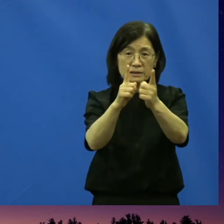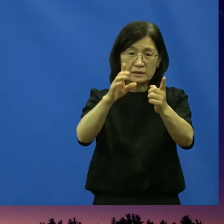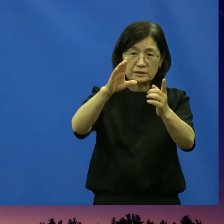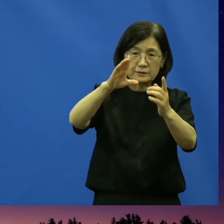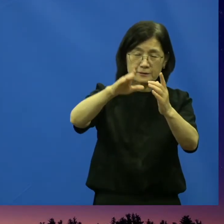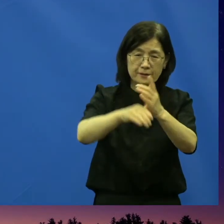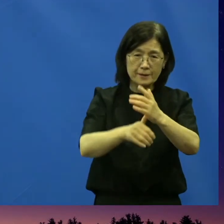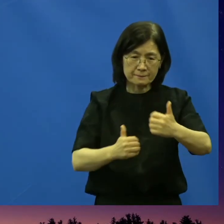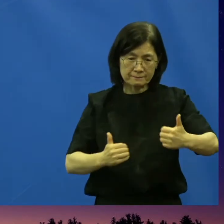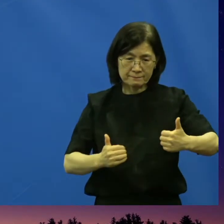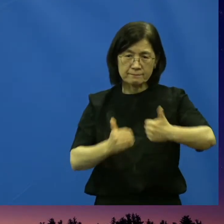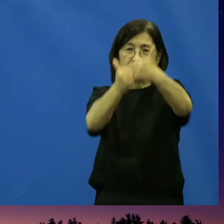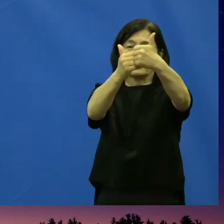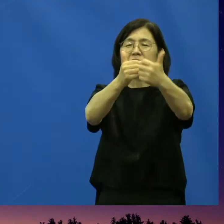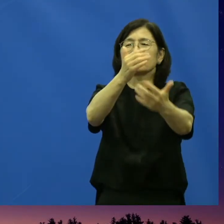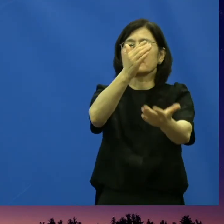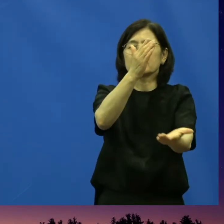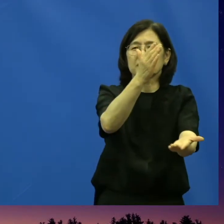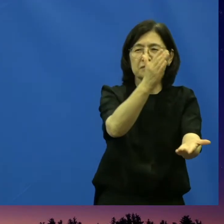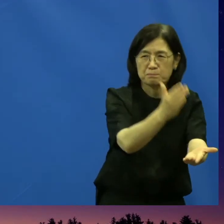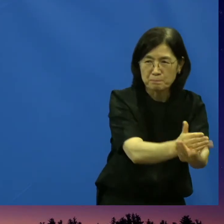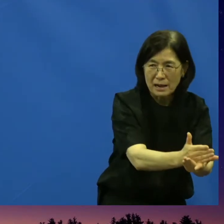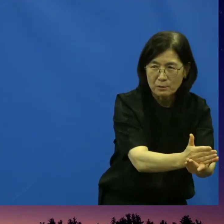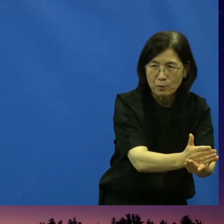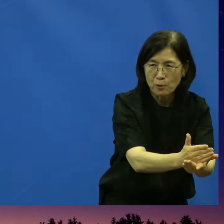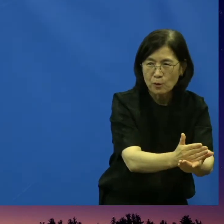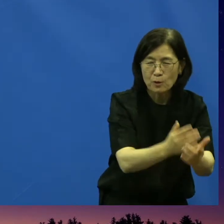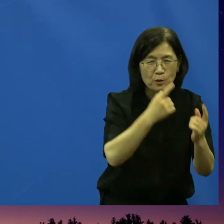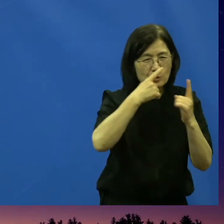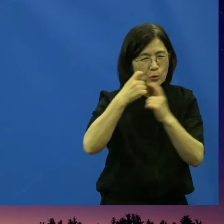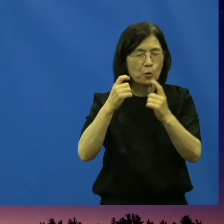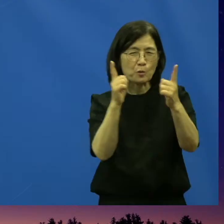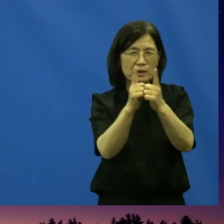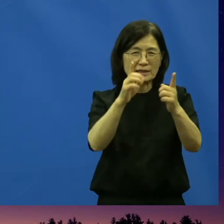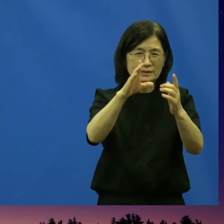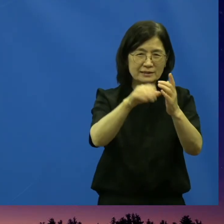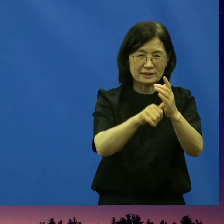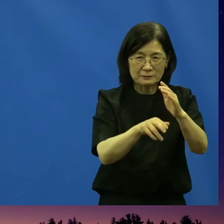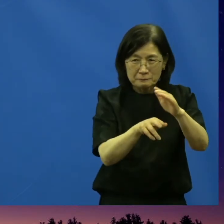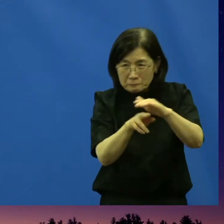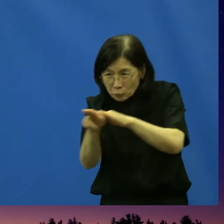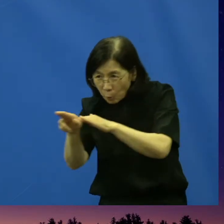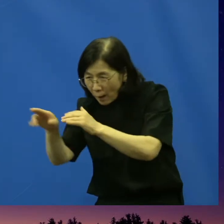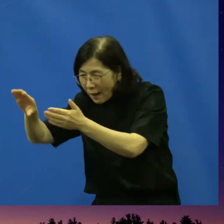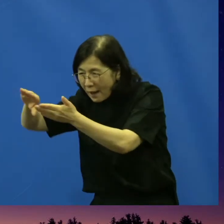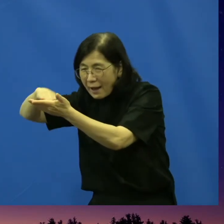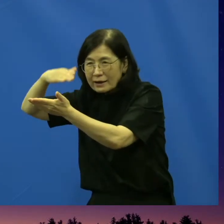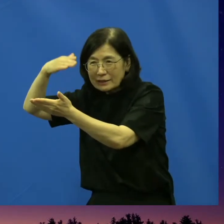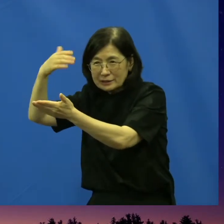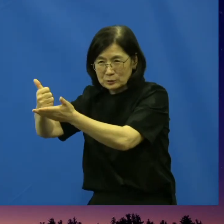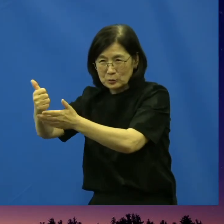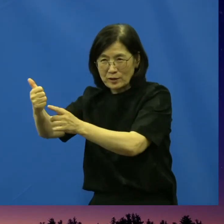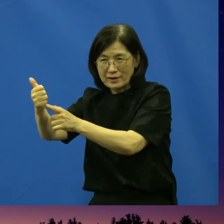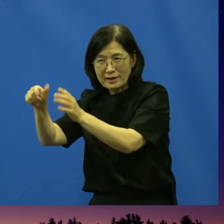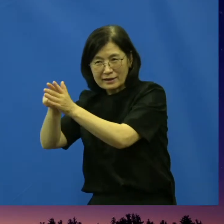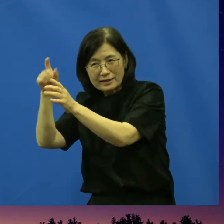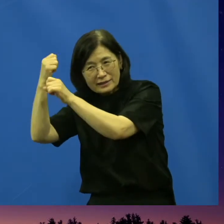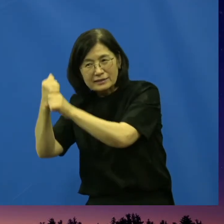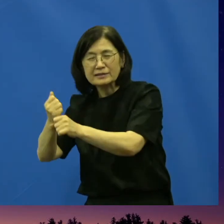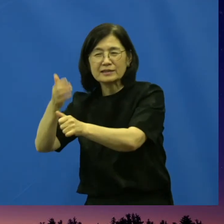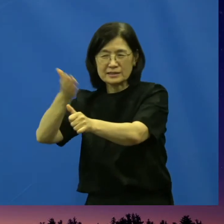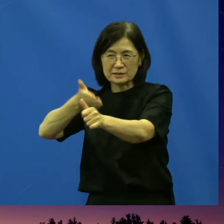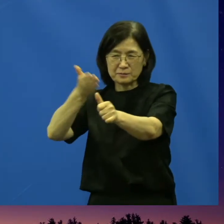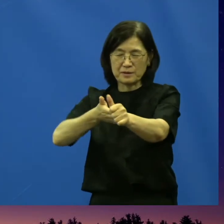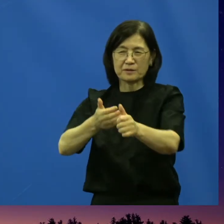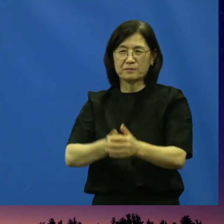유혹의 순간에 무조건 그리스도에게 피하셔야 됩니다. 그러면 그리스도가 그 유혹으로부터 우리를 보호해 주실